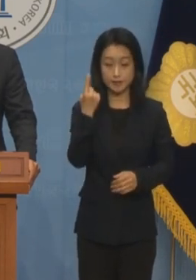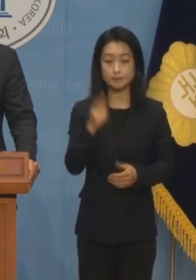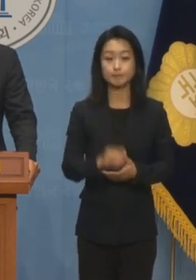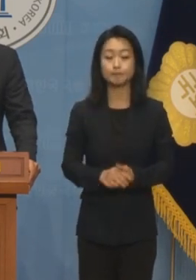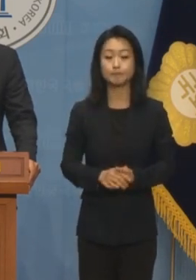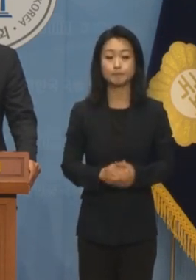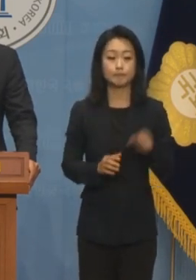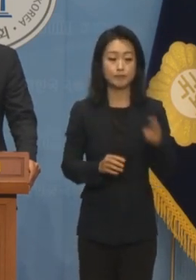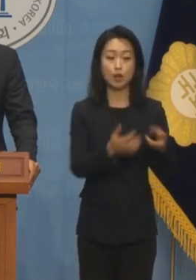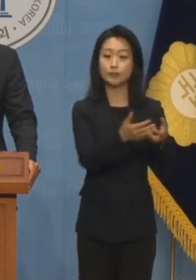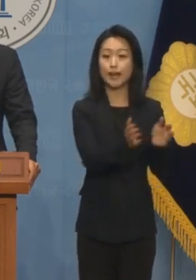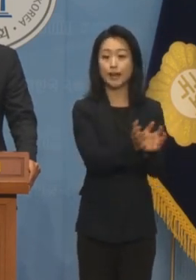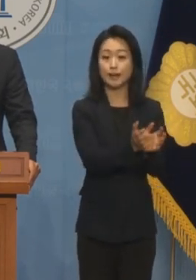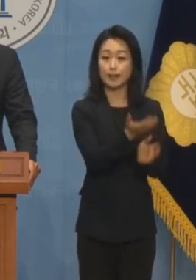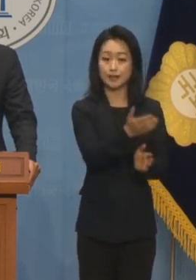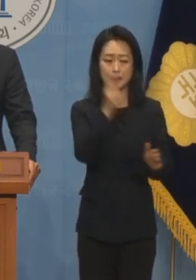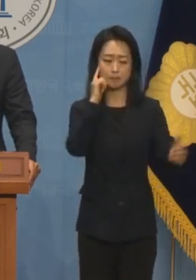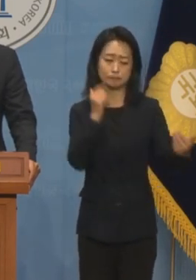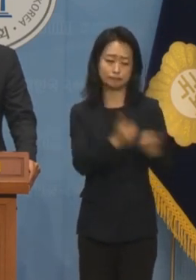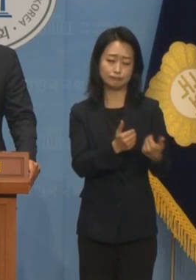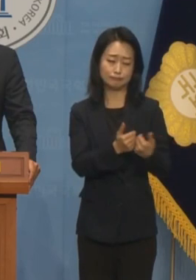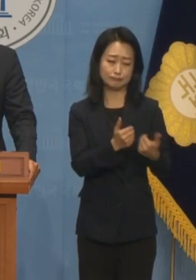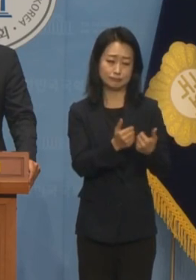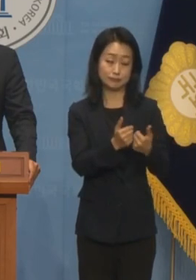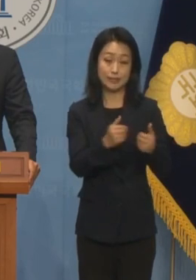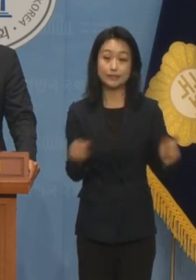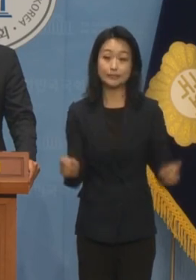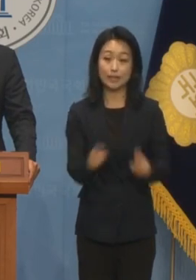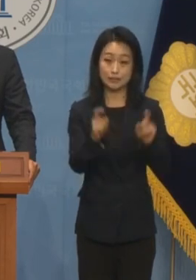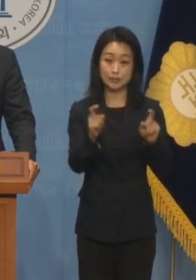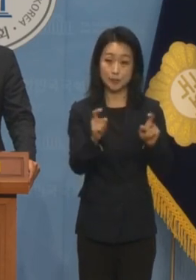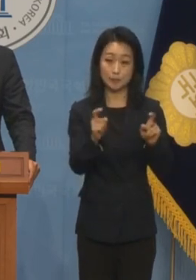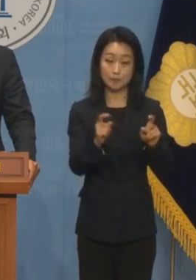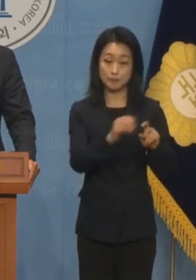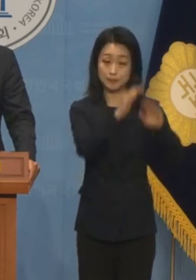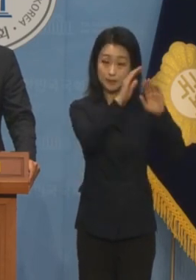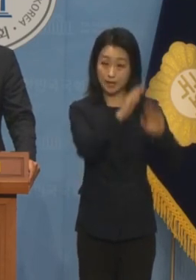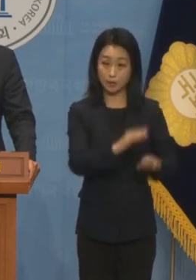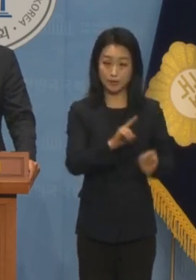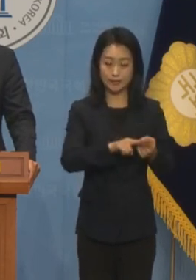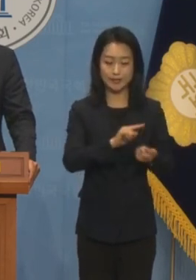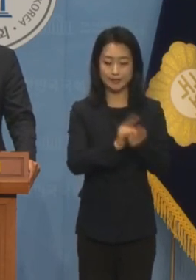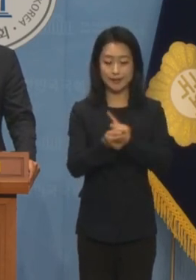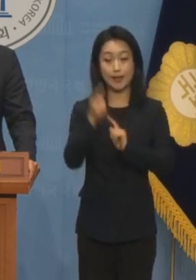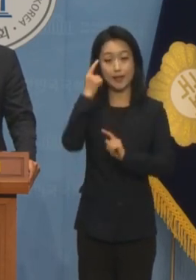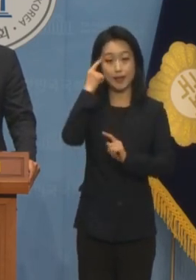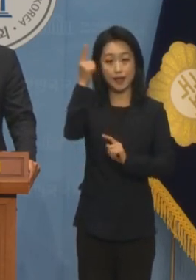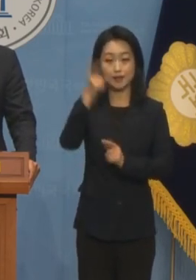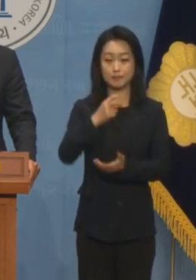그간 여당인 국민의힘이 반대해온 주요 쟁점에 대해 대안을 마련했습니다.